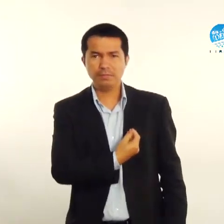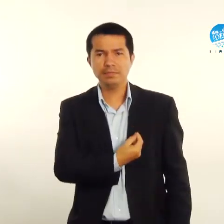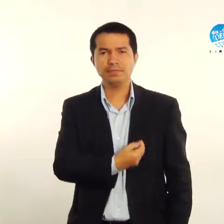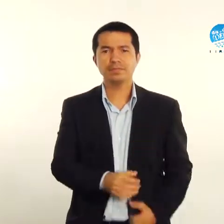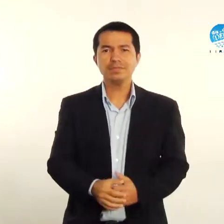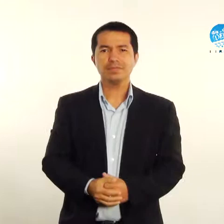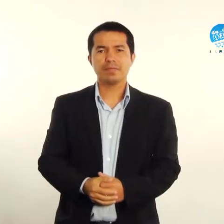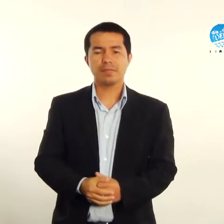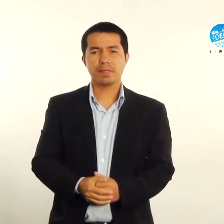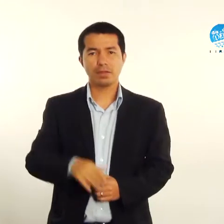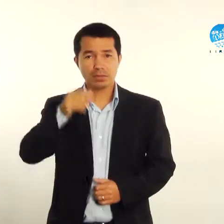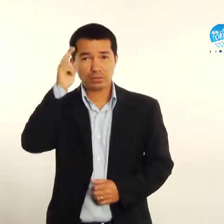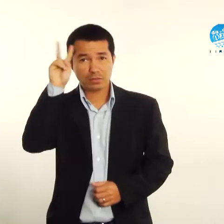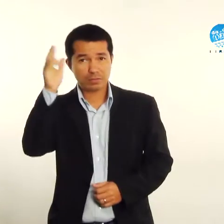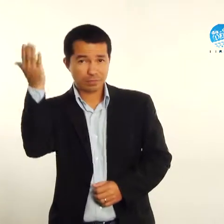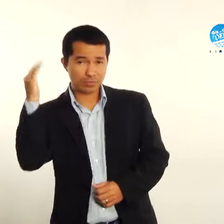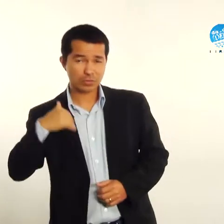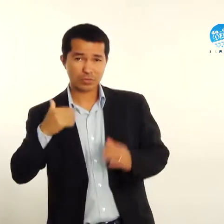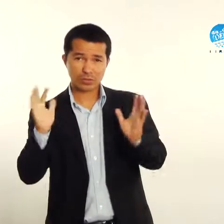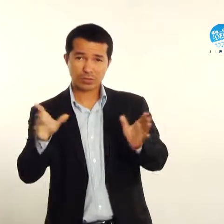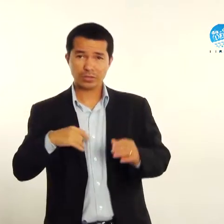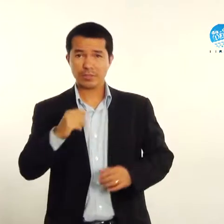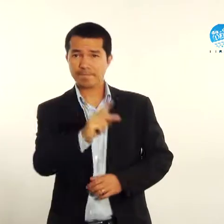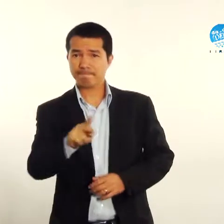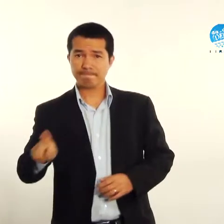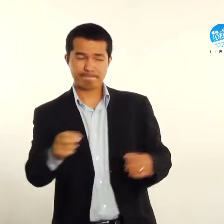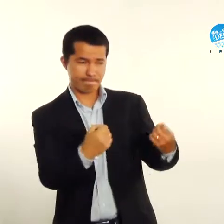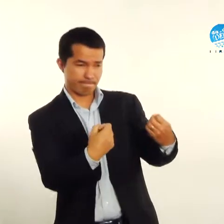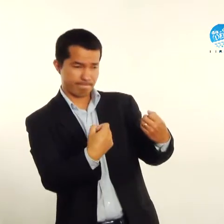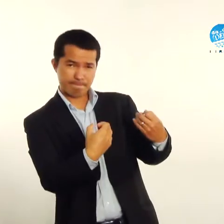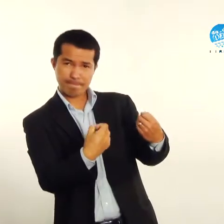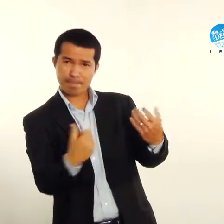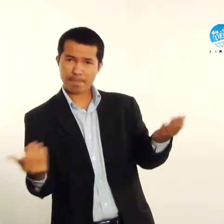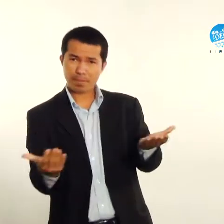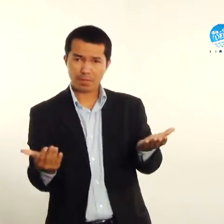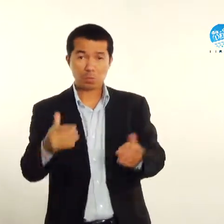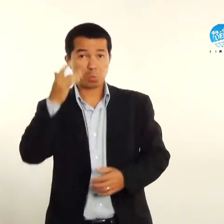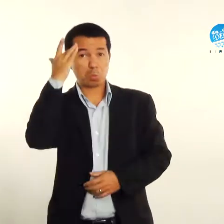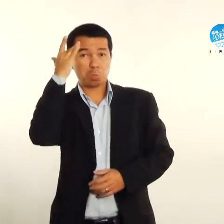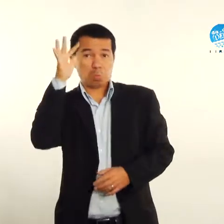estava começando a ser alfabetizado. Naquele tempo, eu nem sei como é que